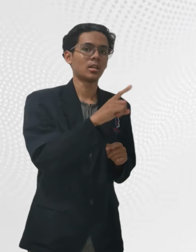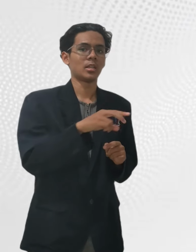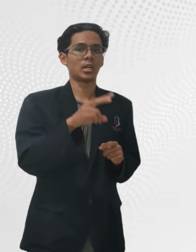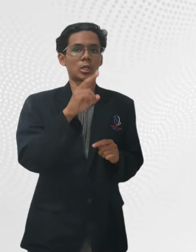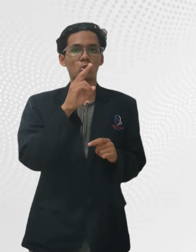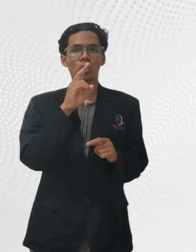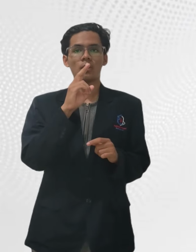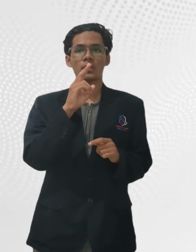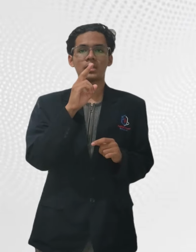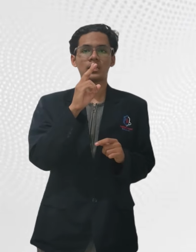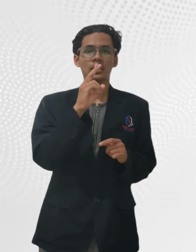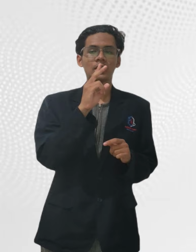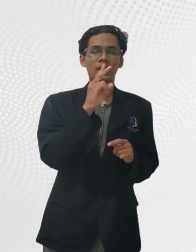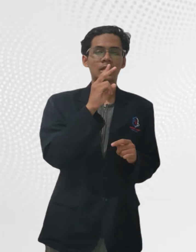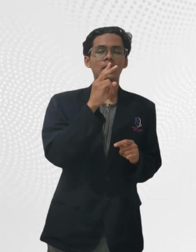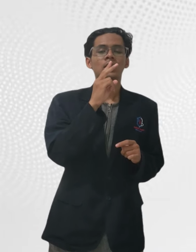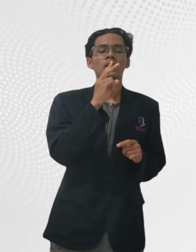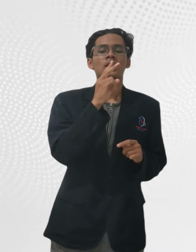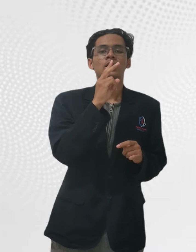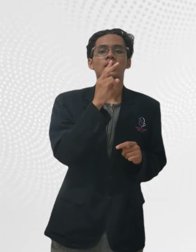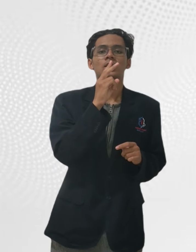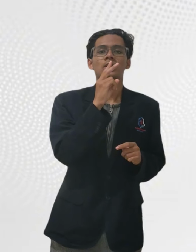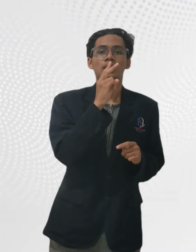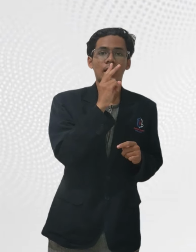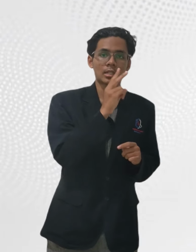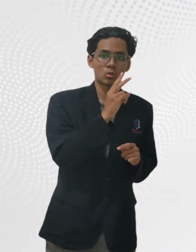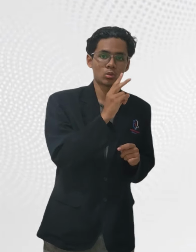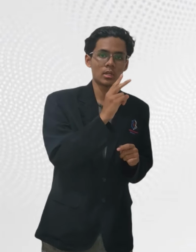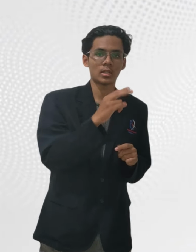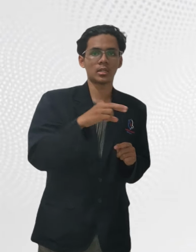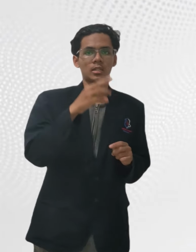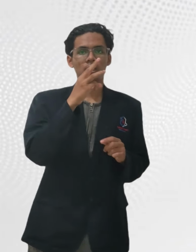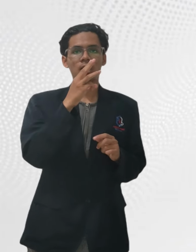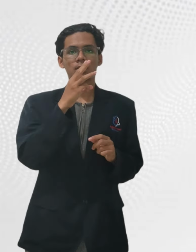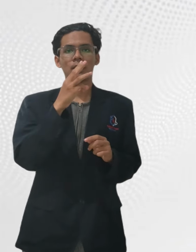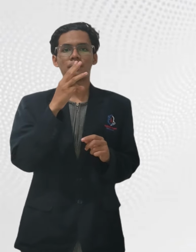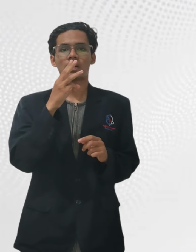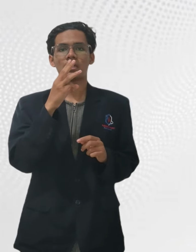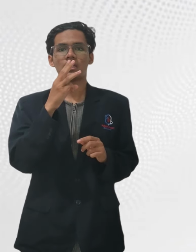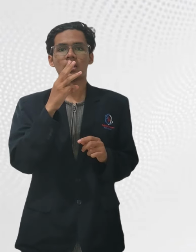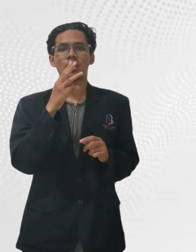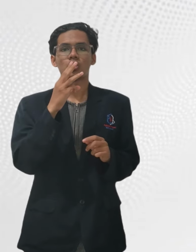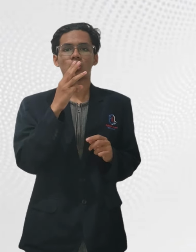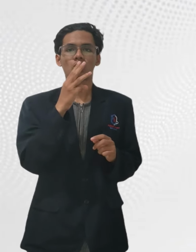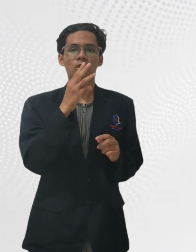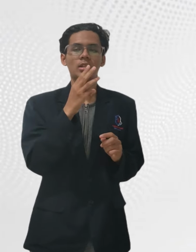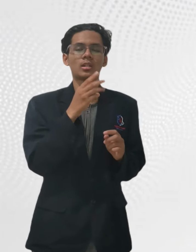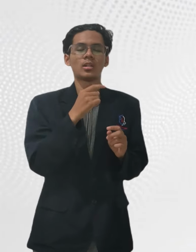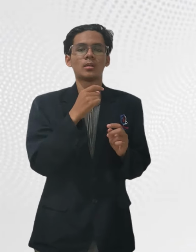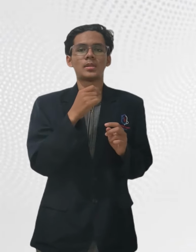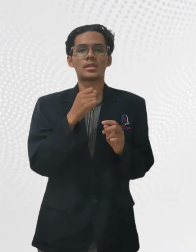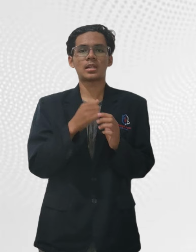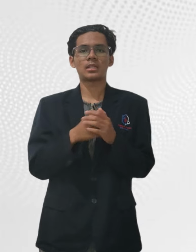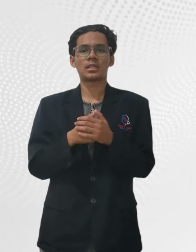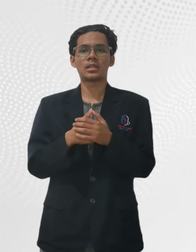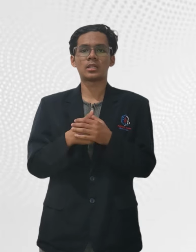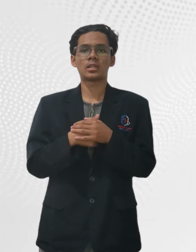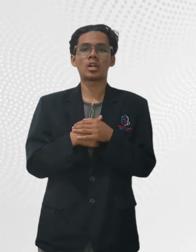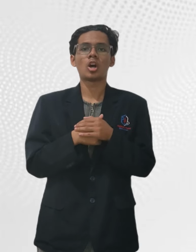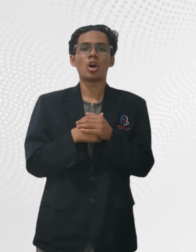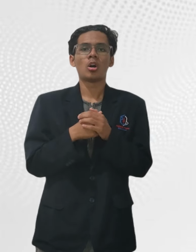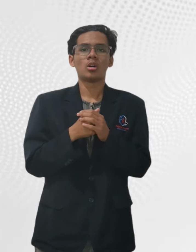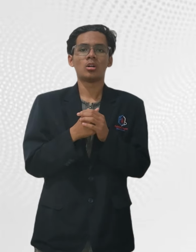tahanan, yang kedua menjadi nilai tahanan juga, dan yang ketiga sebagai pengalihnya. Contohnya